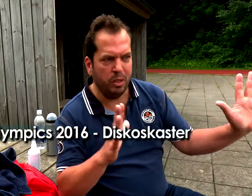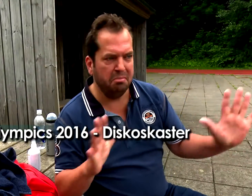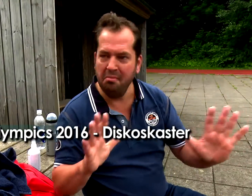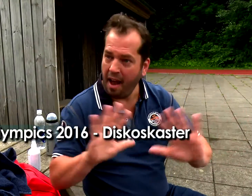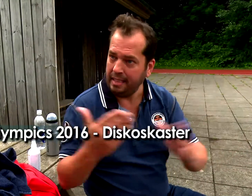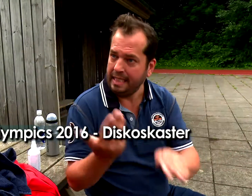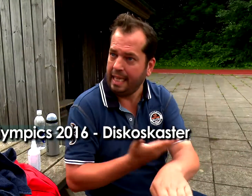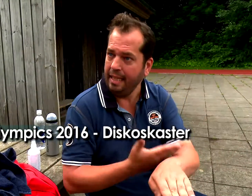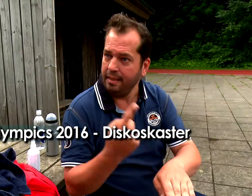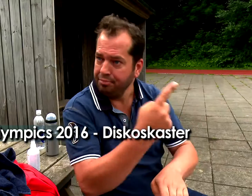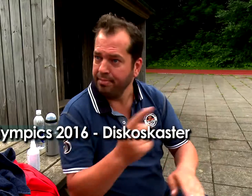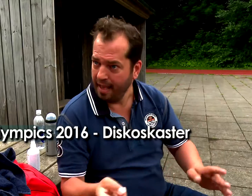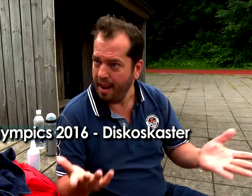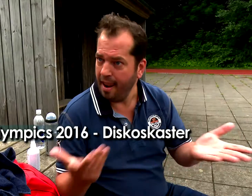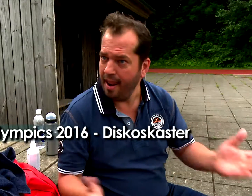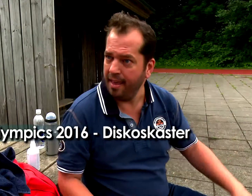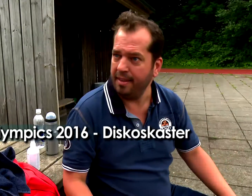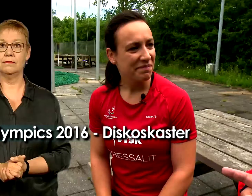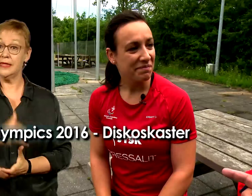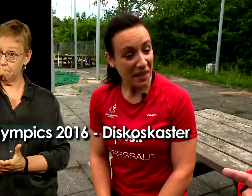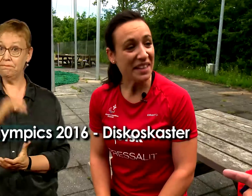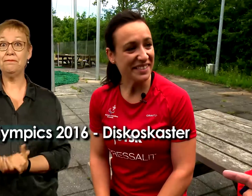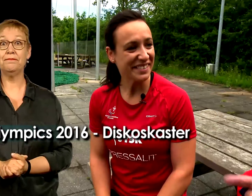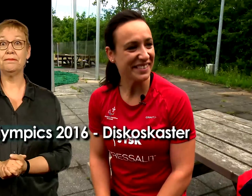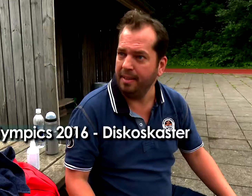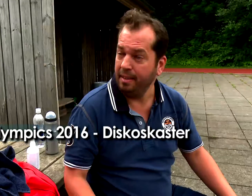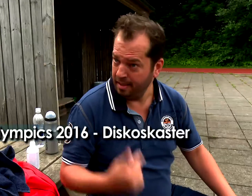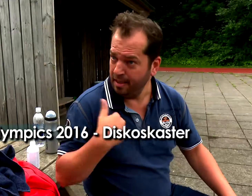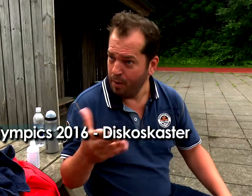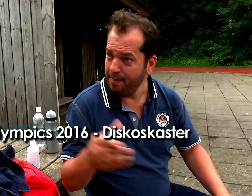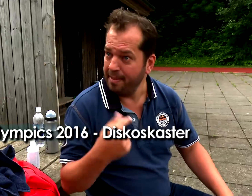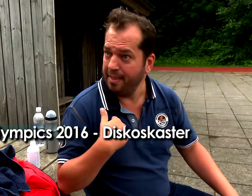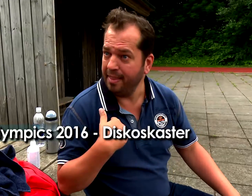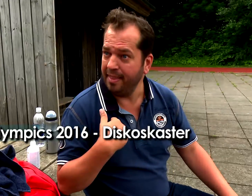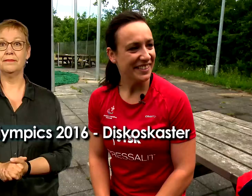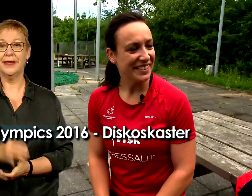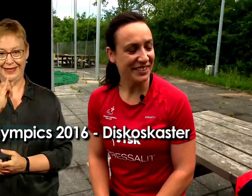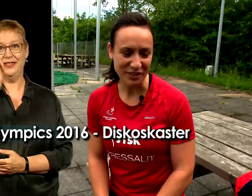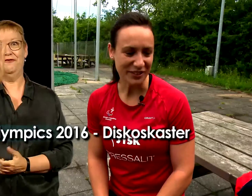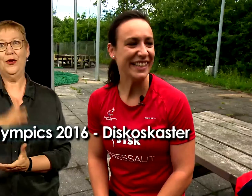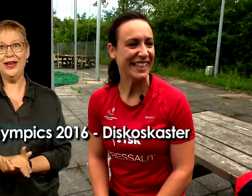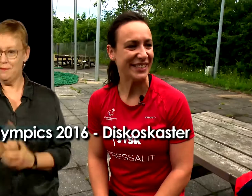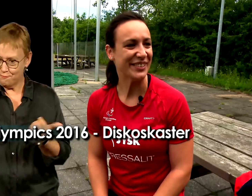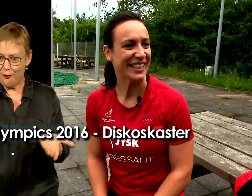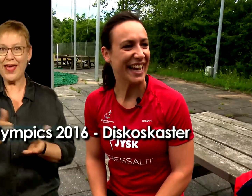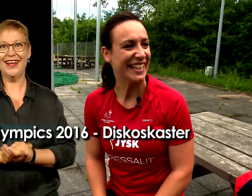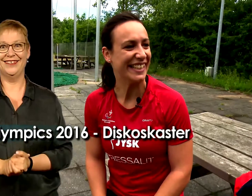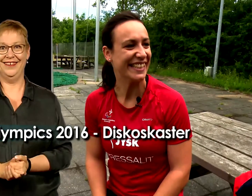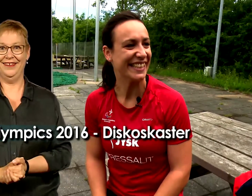Jamen, nu ser vejret jo nogenlunde ud. Er du klar til træning? Ja. Og må jeg være med? Selvfølgelig. Det må du gerne.